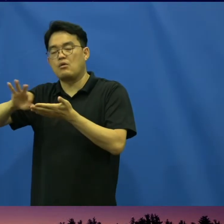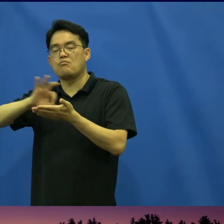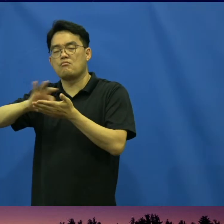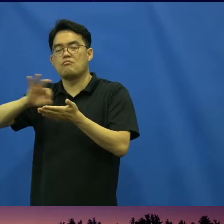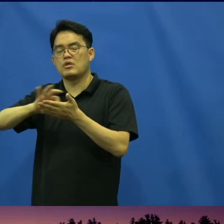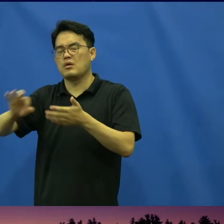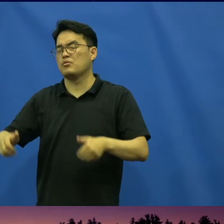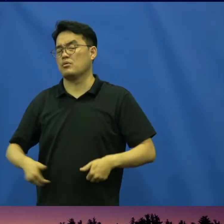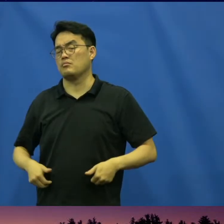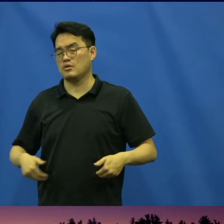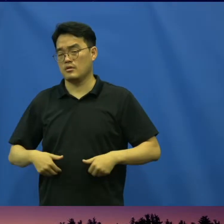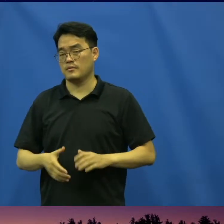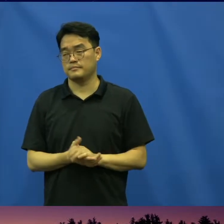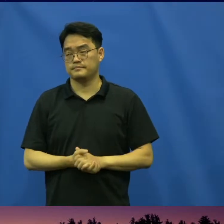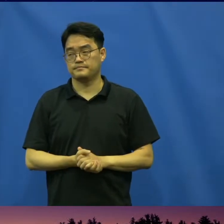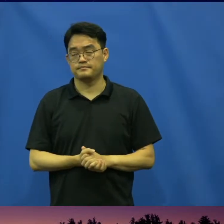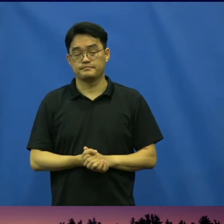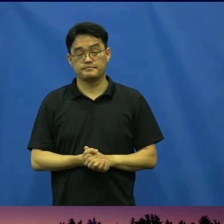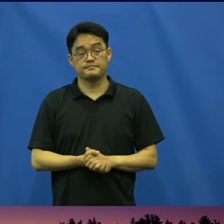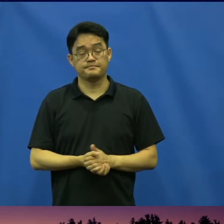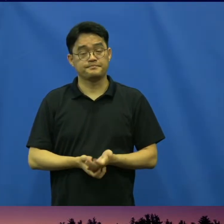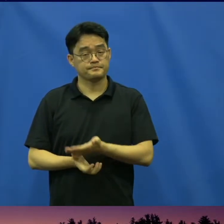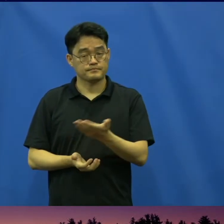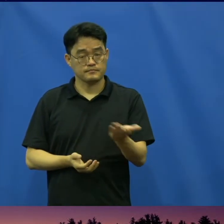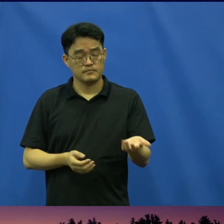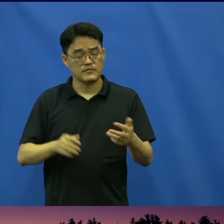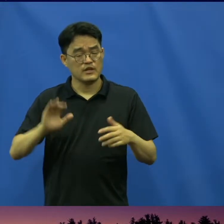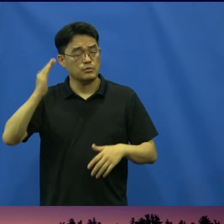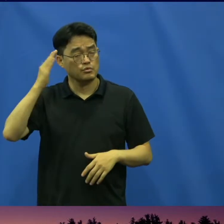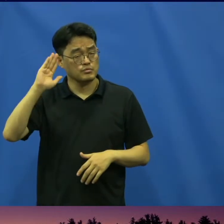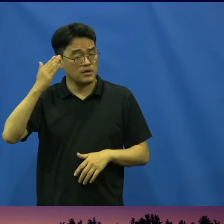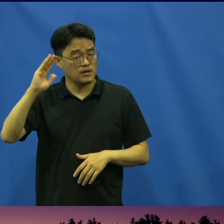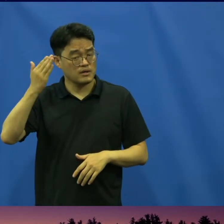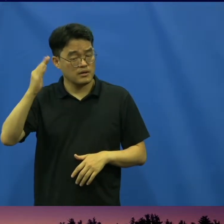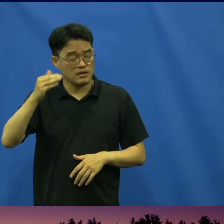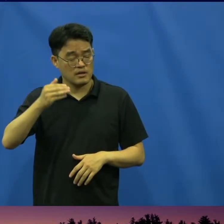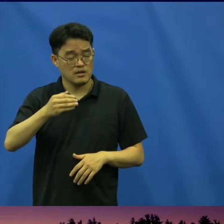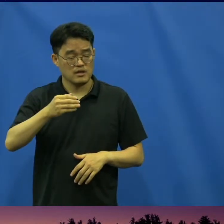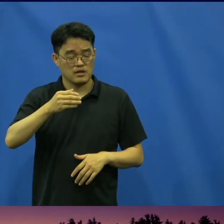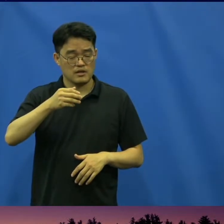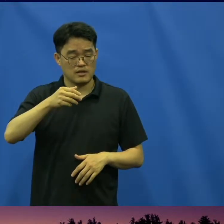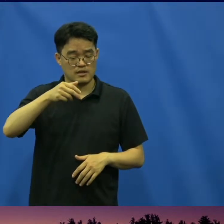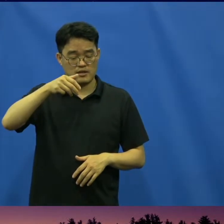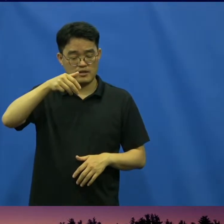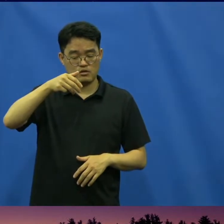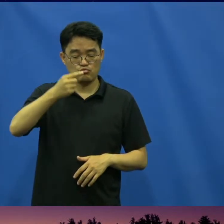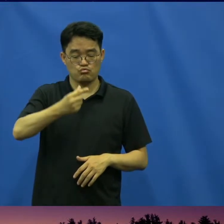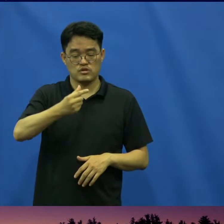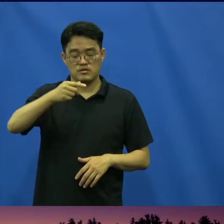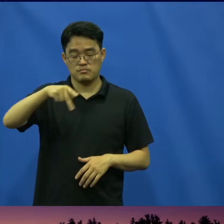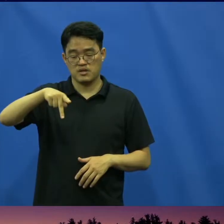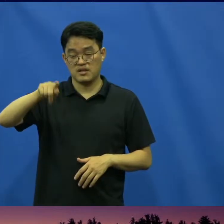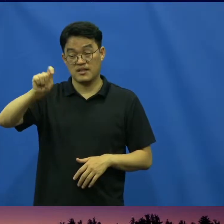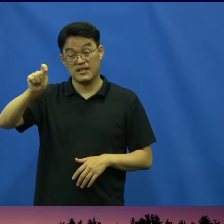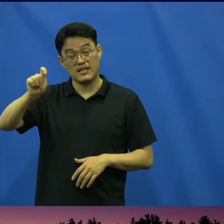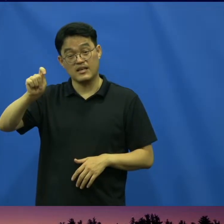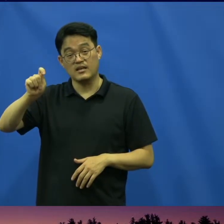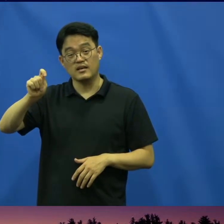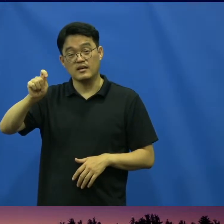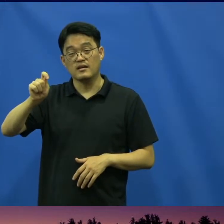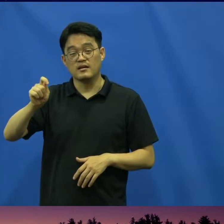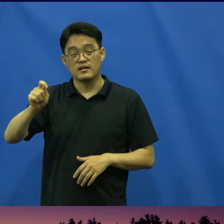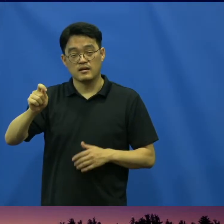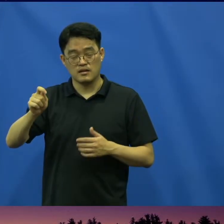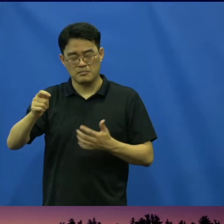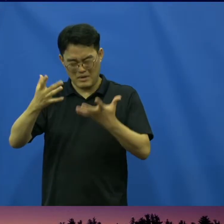챗GPT도 마찬가지인 것 같아요. 이제 이슈예요. 근데 여러분, 아는 게 중요한 게 아니에요. 아는 것을 어디에